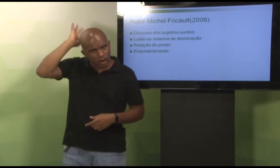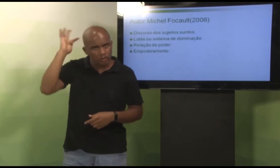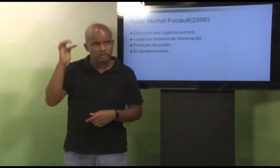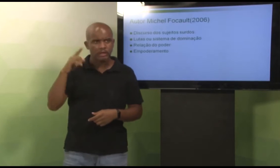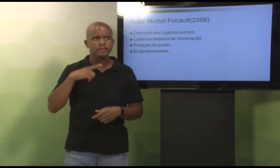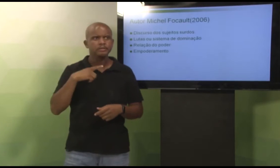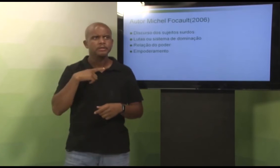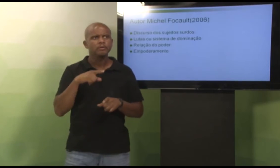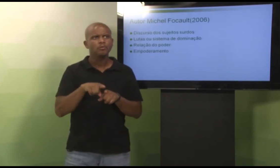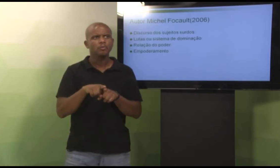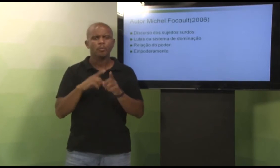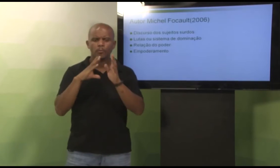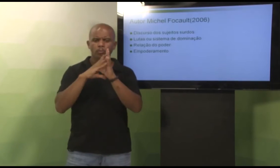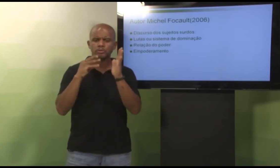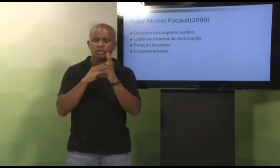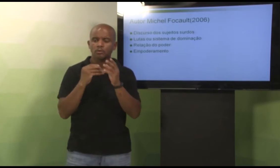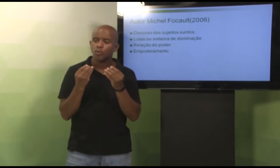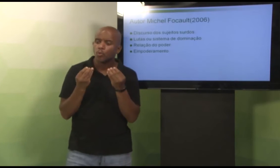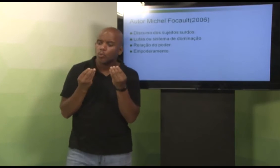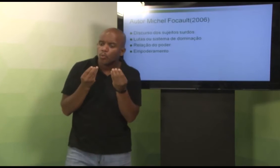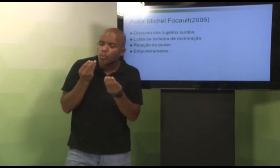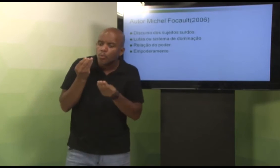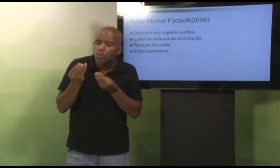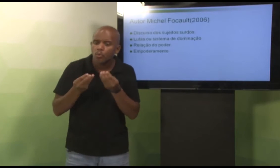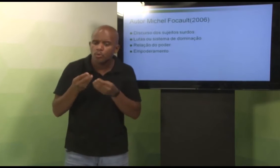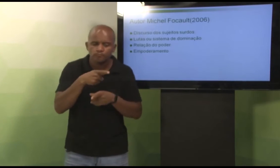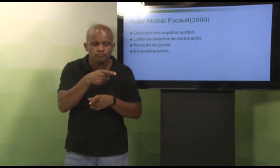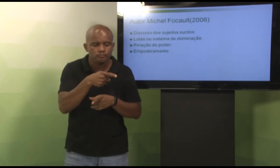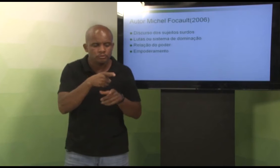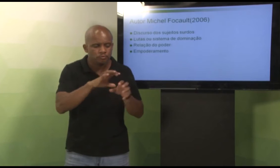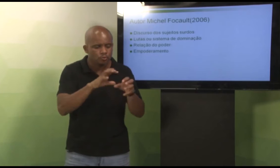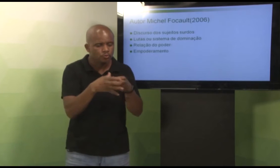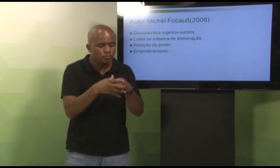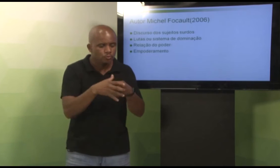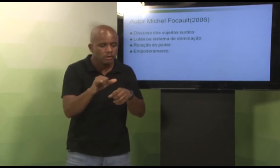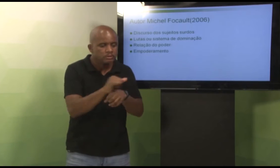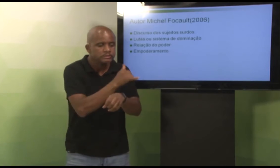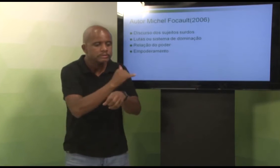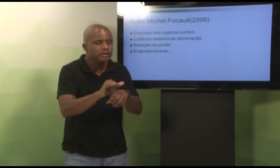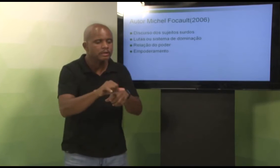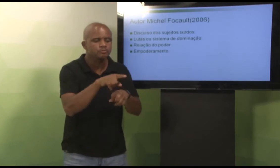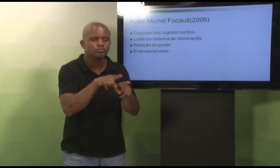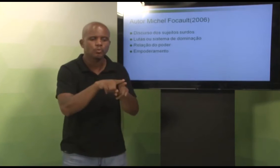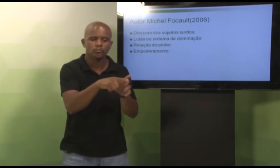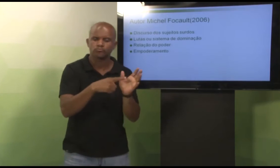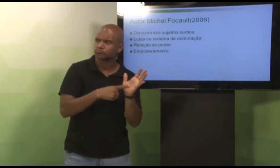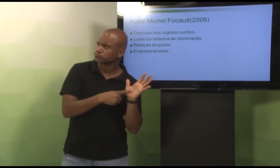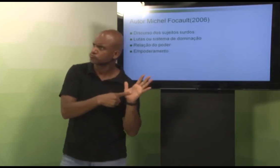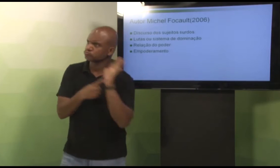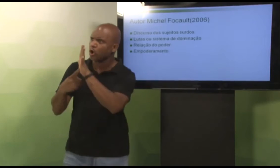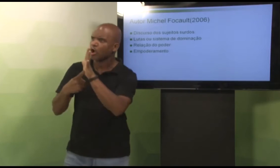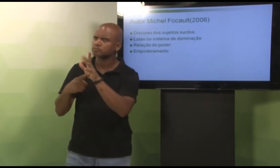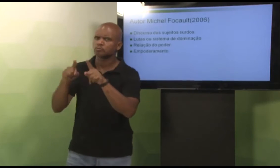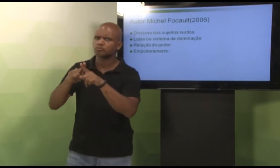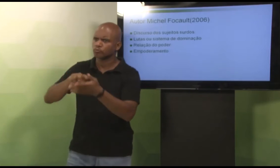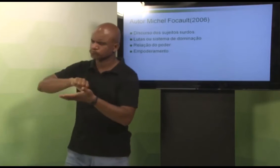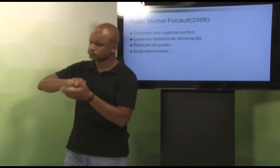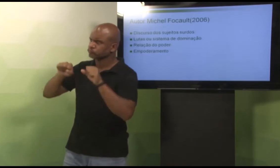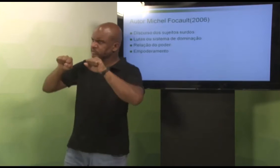ser corrompido, onde a minoria ela deve se impor. Assim propõe Foucault, um modelo, uma